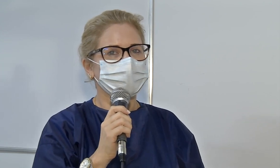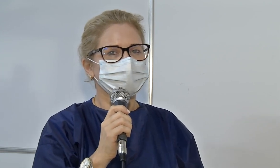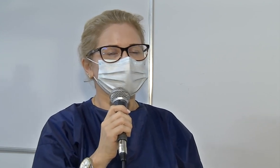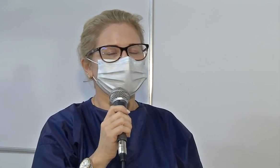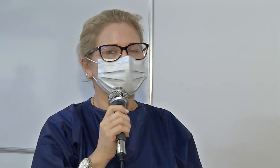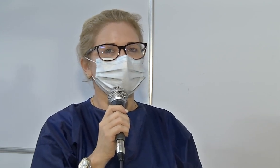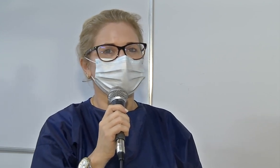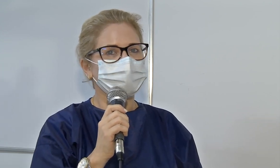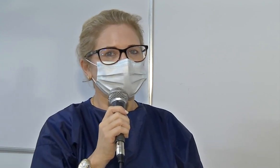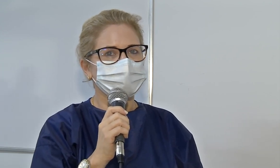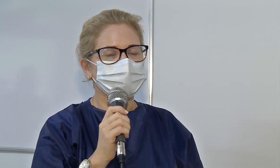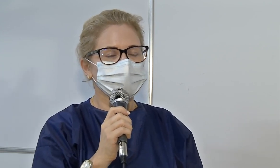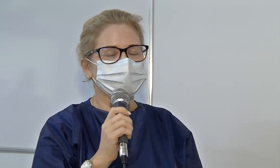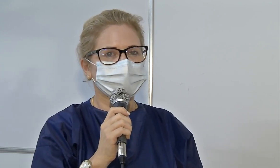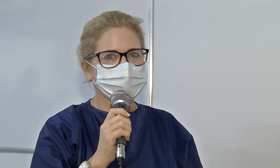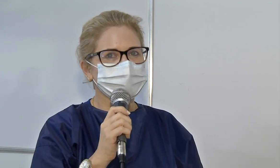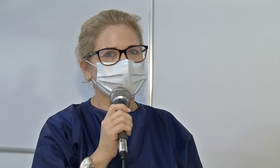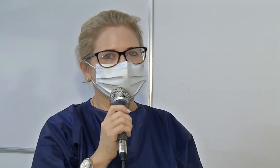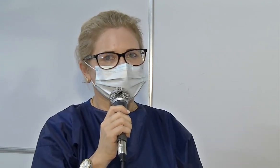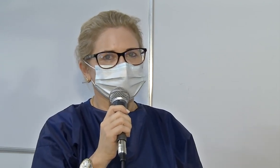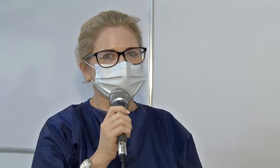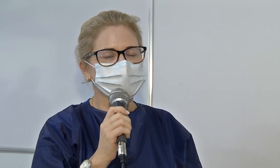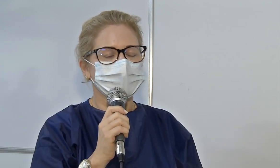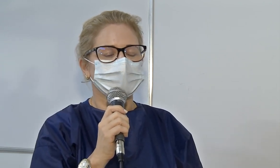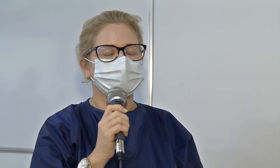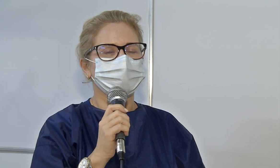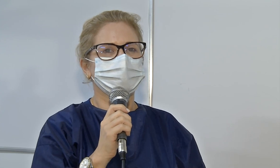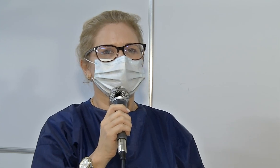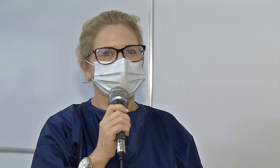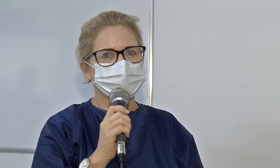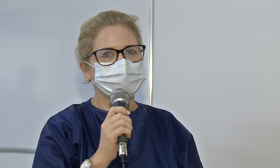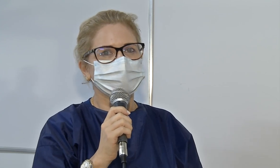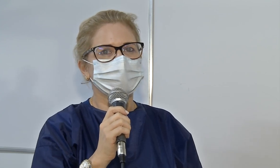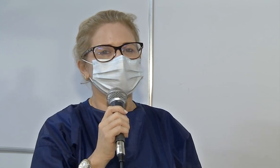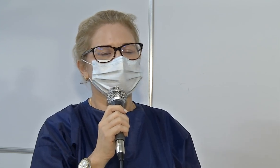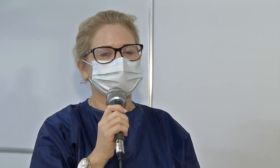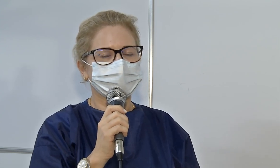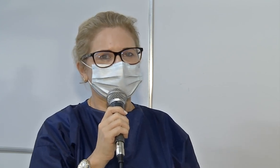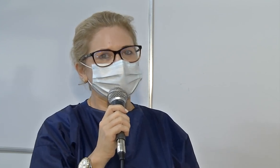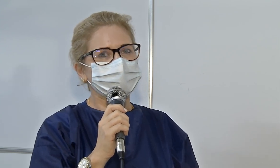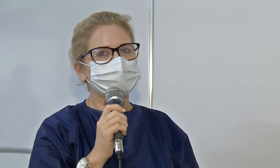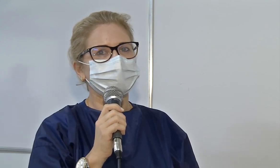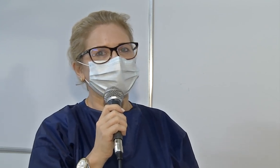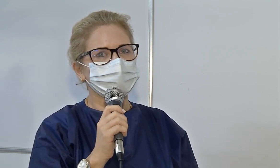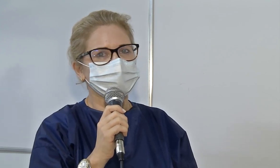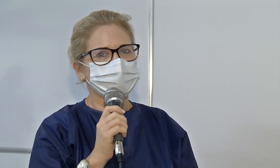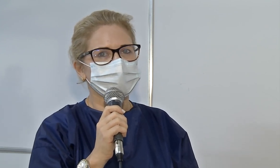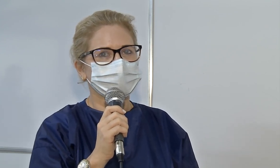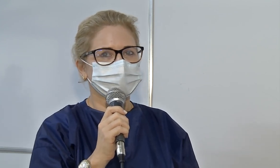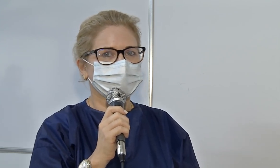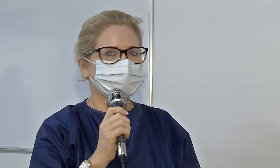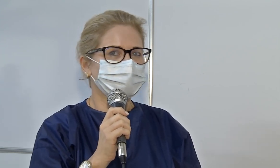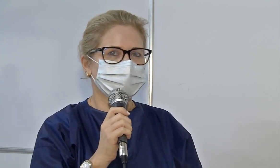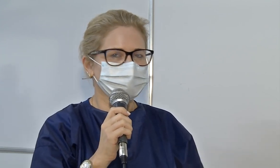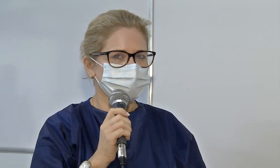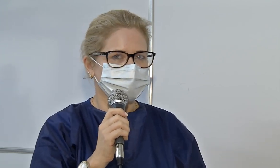projeto, mas eu realmente não falei, foi uma surpresa dos acadêmicos. No final da disciplina, eles montaram a liga e agora esse projeto. É maravilhoso, né? Eu